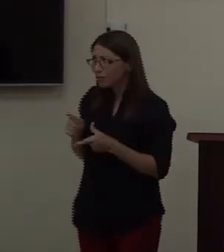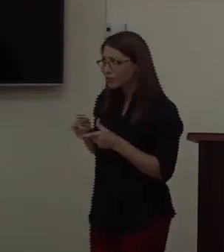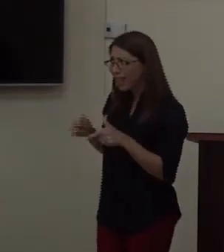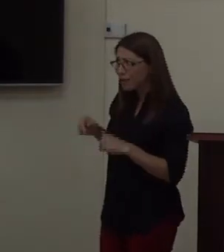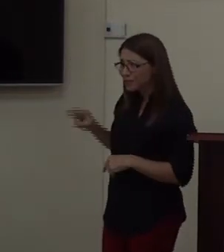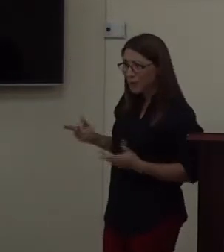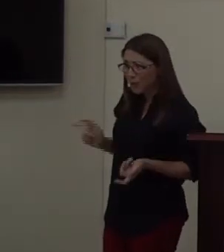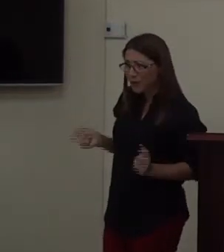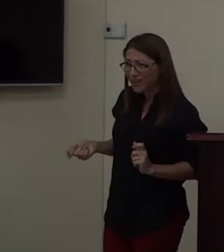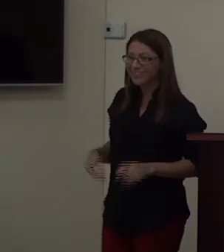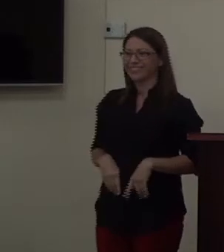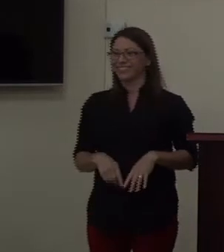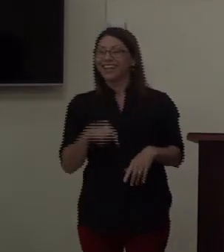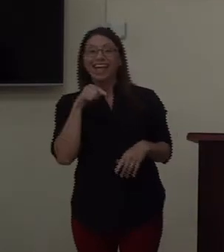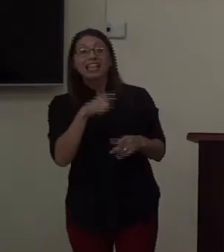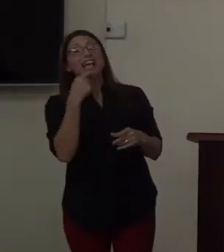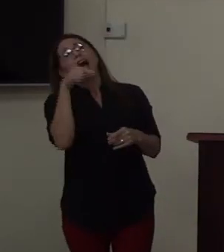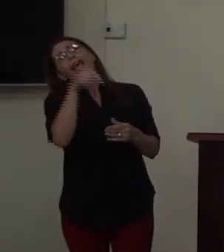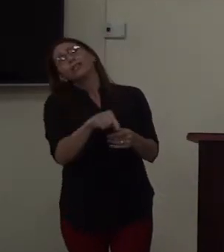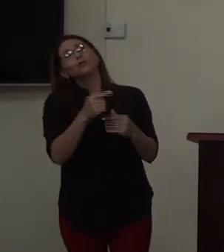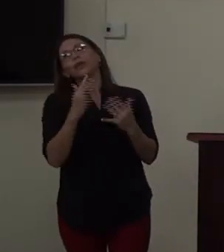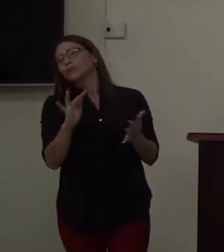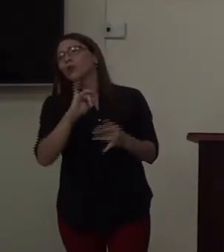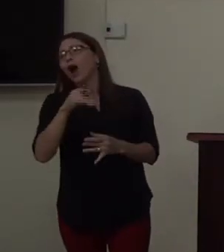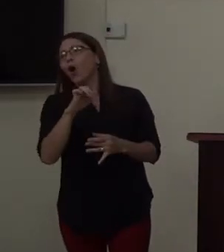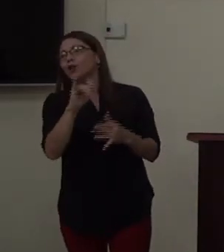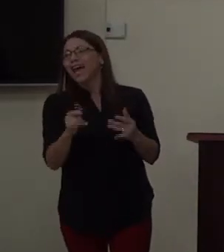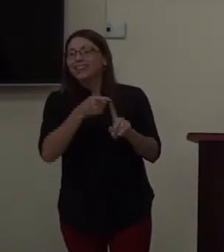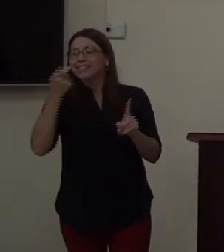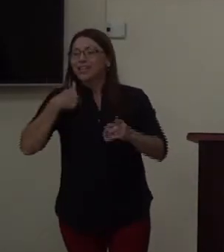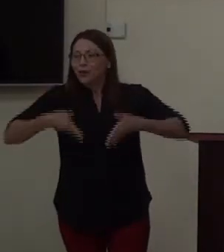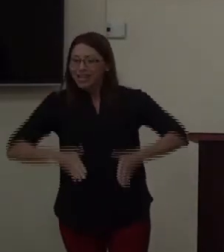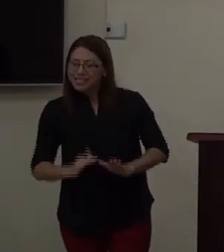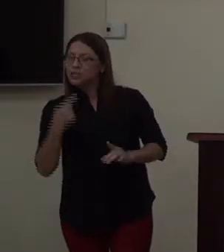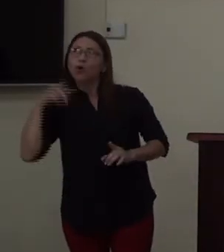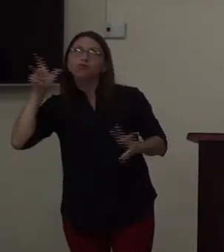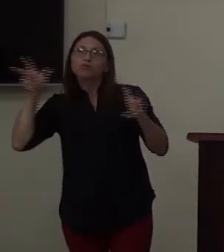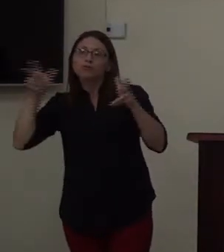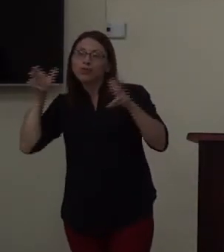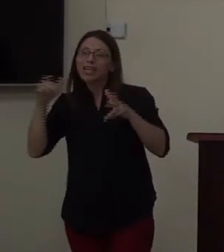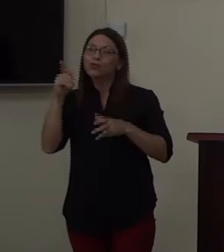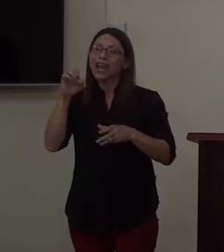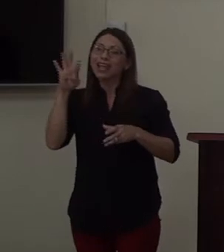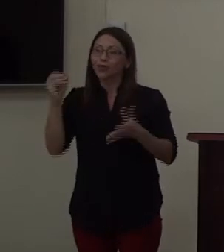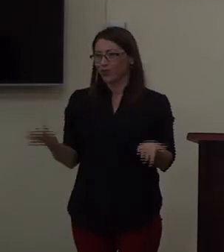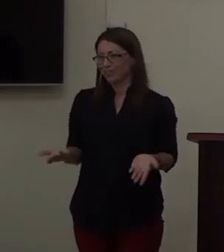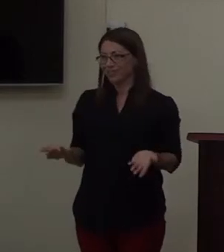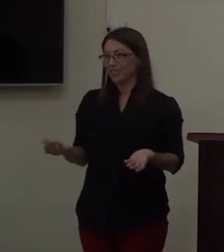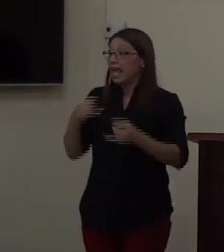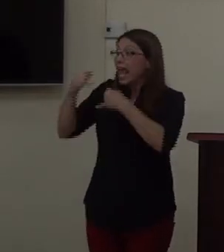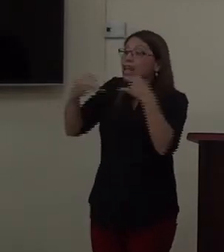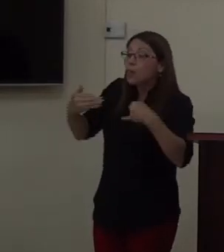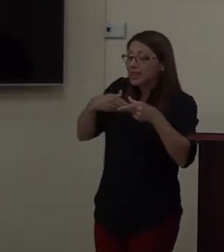Esta es una joya. Desde que nací vengo oyendo que es un dialecto, pues eso es puro, ¿verdad?, socialización. El idioma tiene gramática y